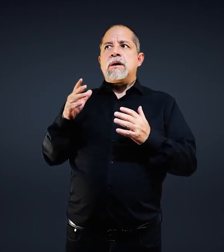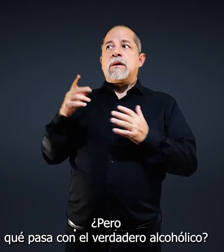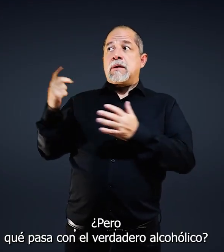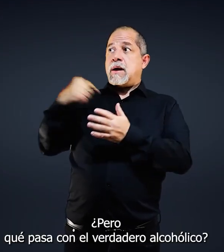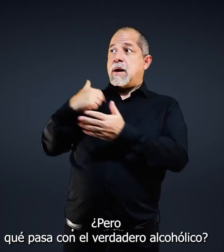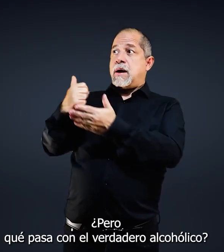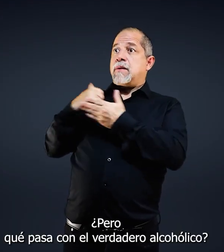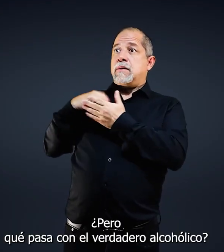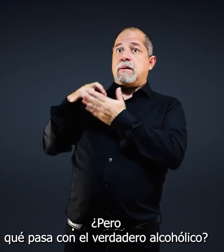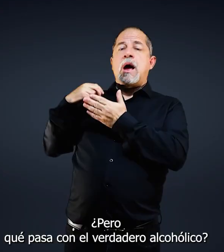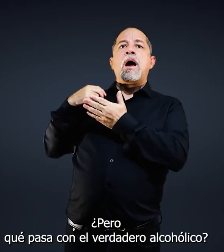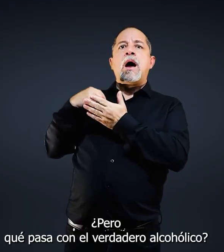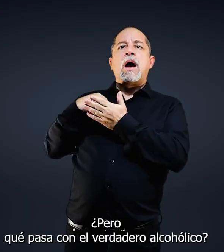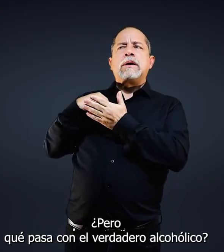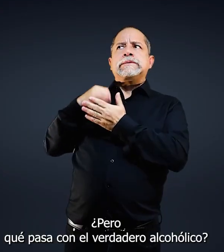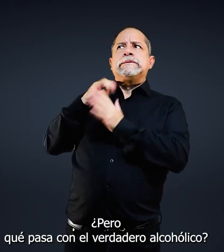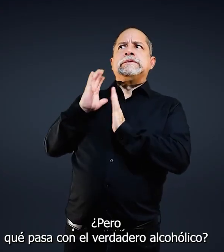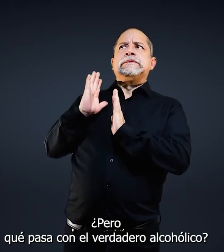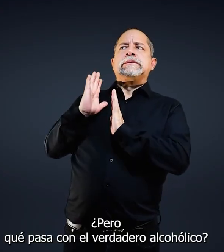Pero, ¿qué pasa con el verdadero alcohólico?